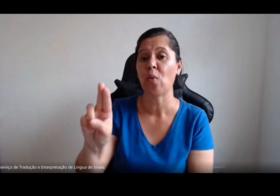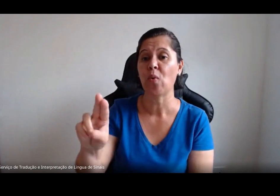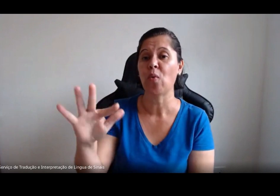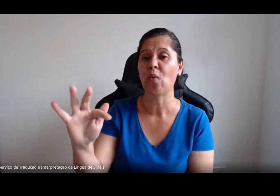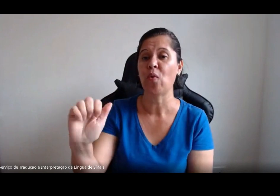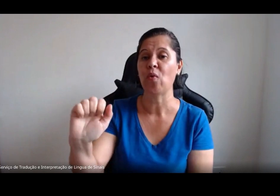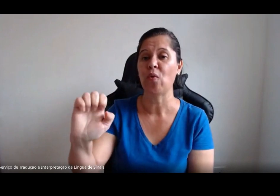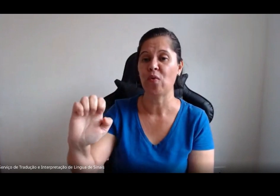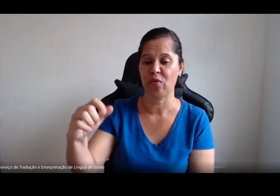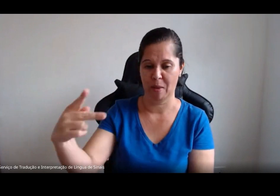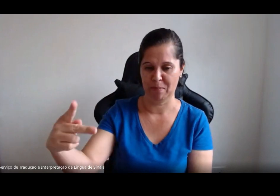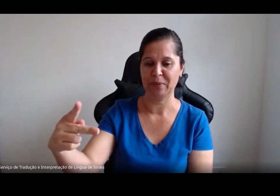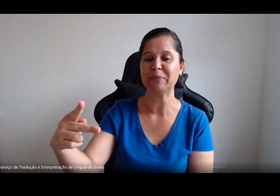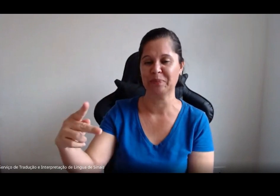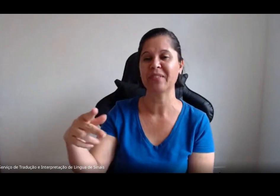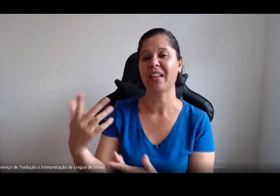fiquei por 10 anos.